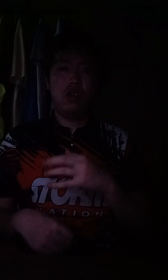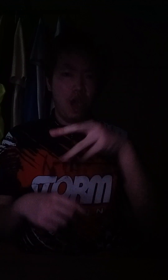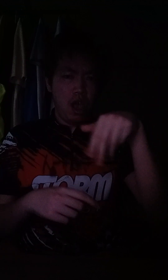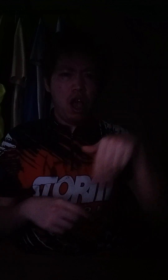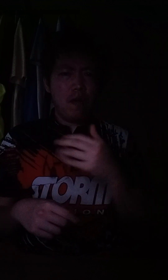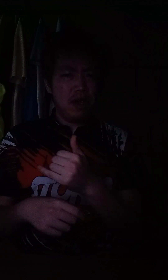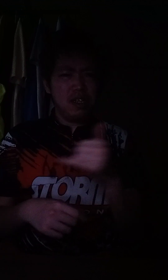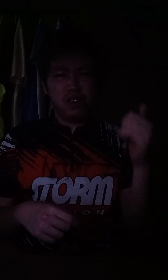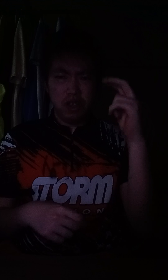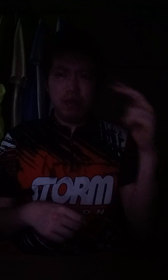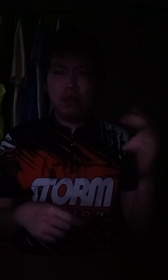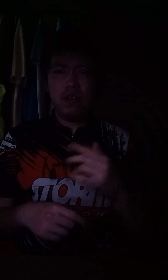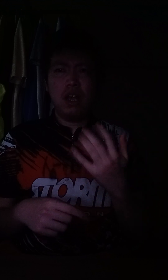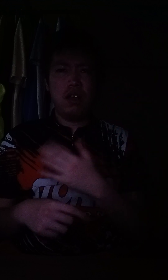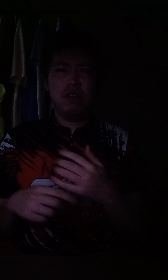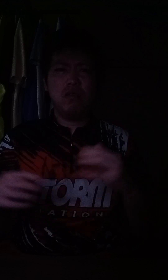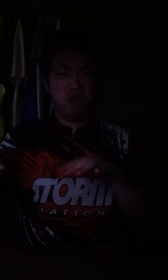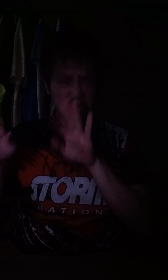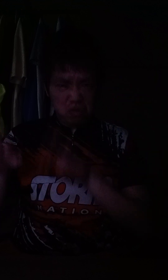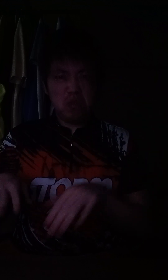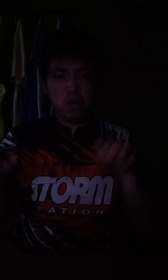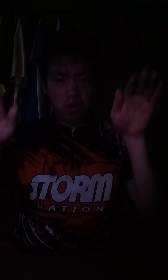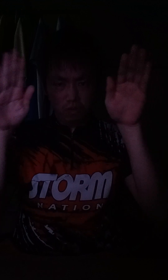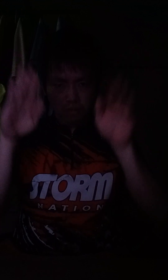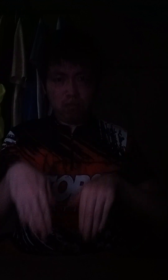이럴 때면 가슴이 철렁 내려앉습니다.